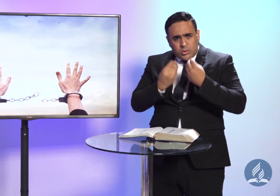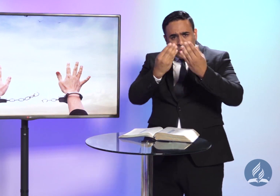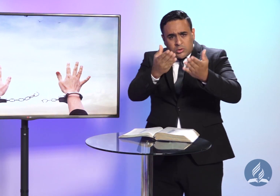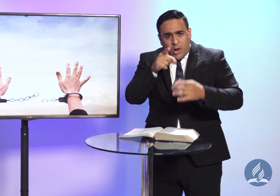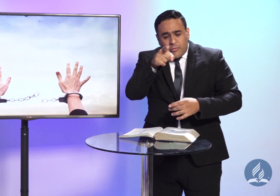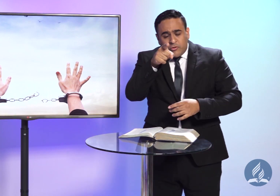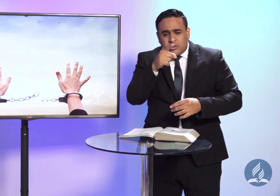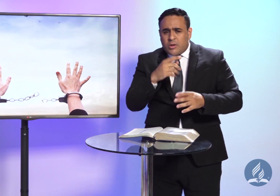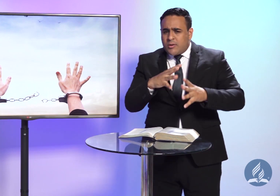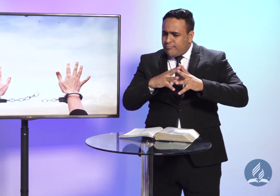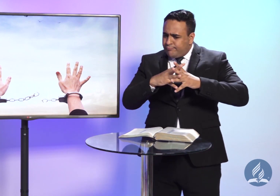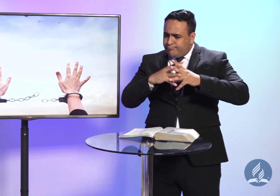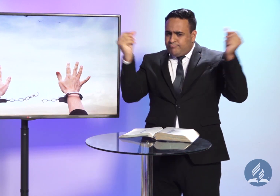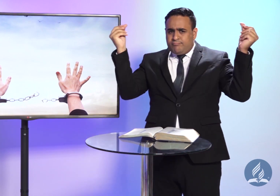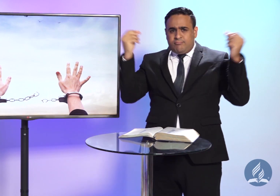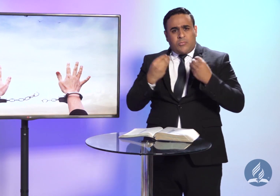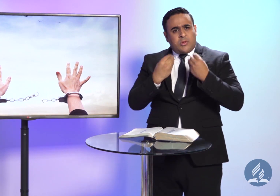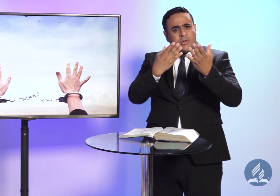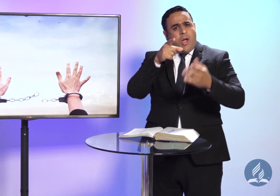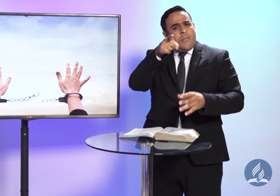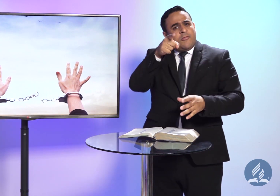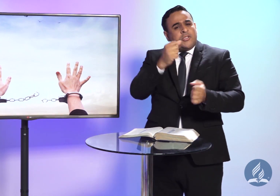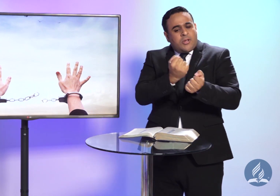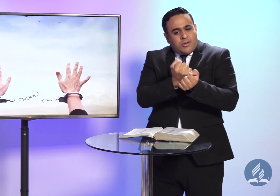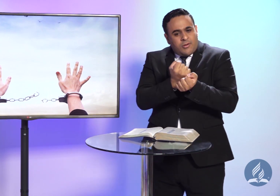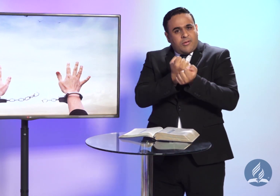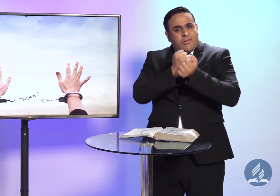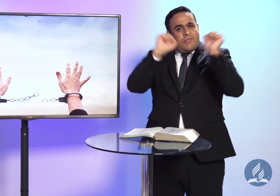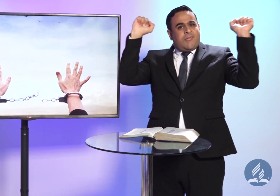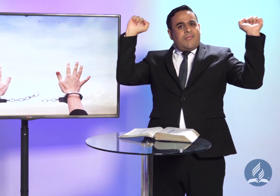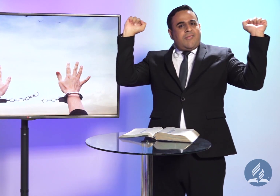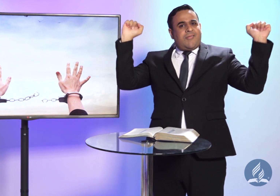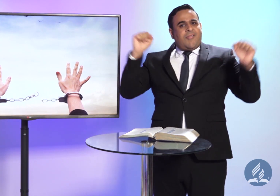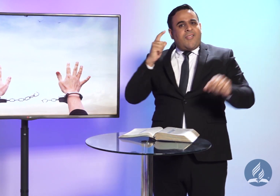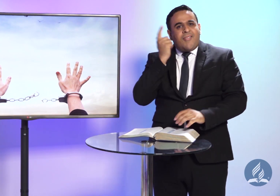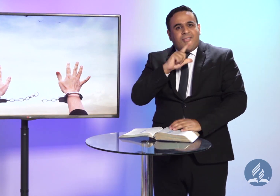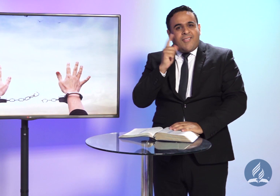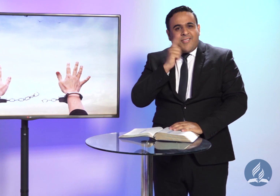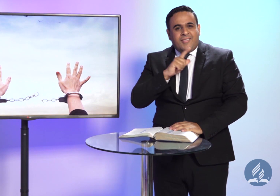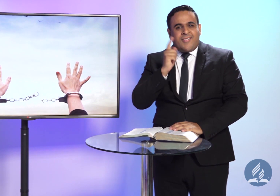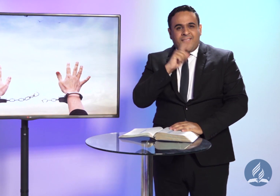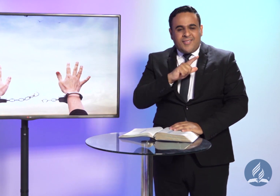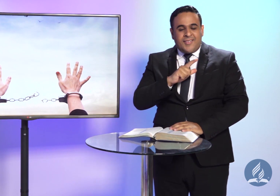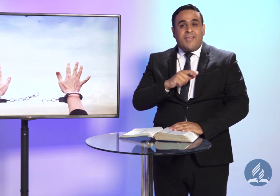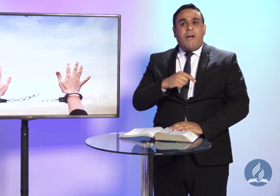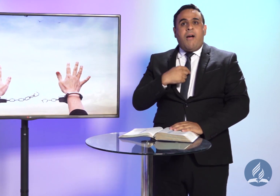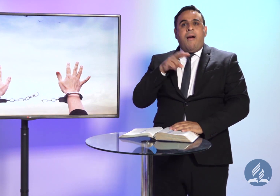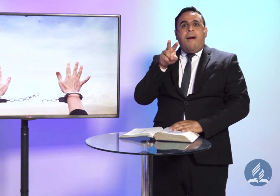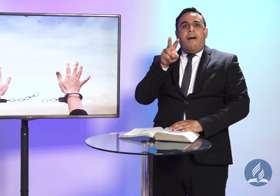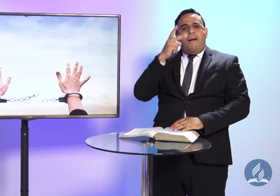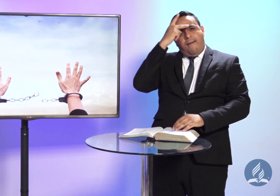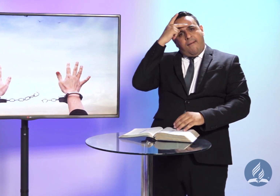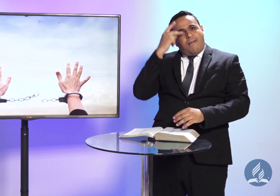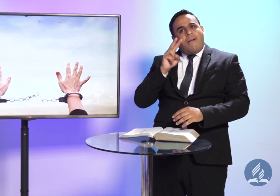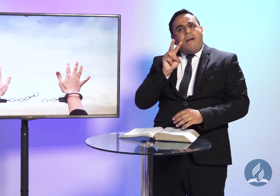dela, pode trazer coisas boas e libertá-la de uma doença, curá-la de um mal.